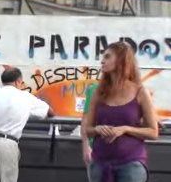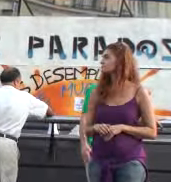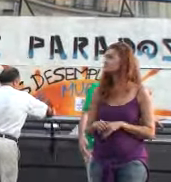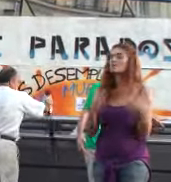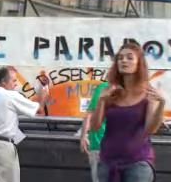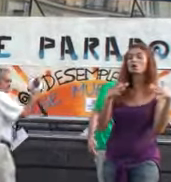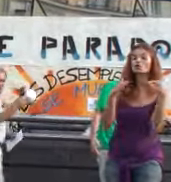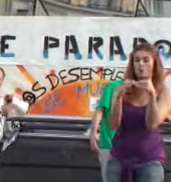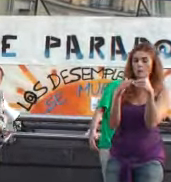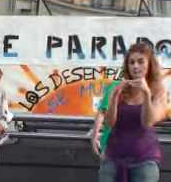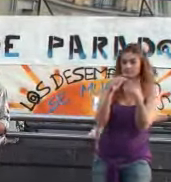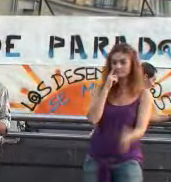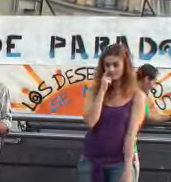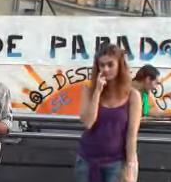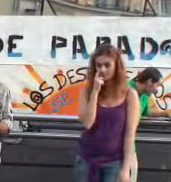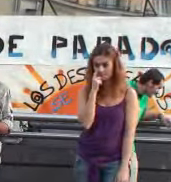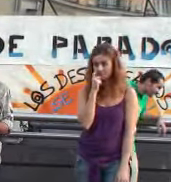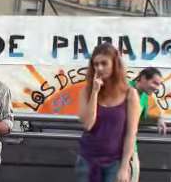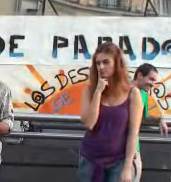Los miércoles y los jueves.